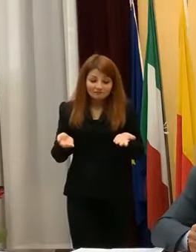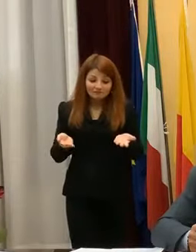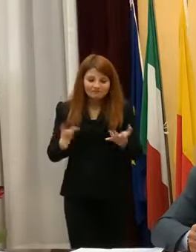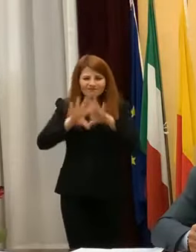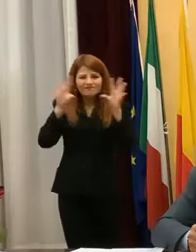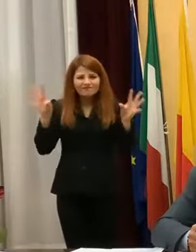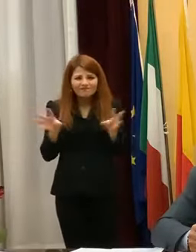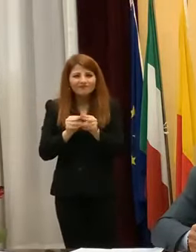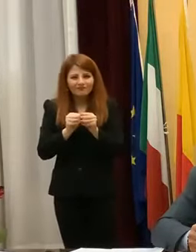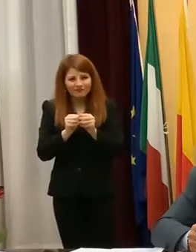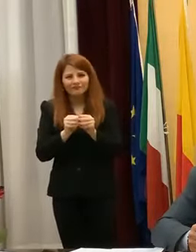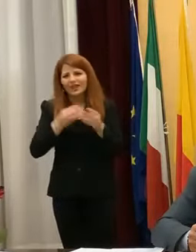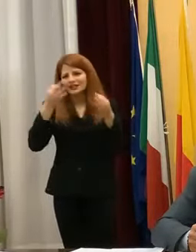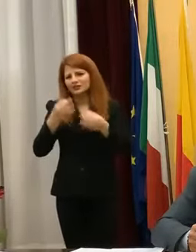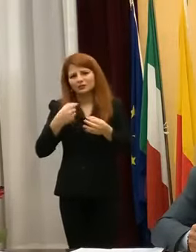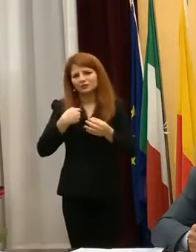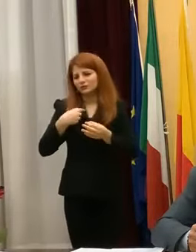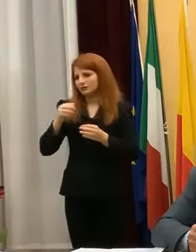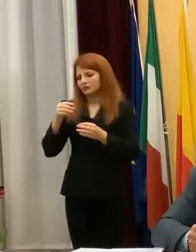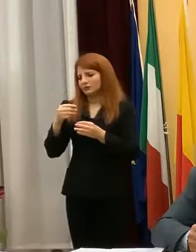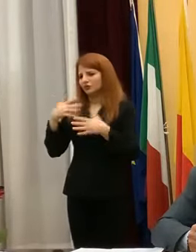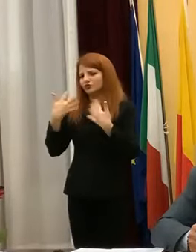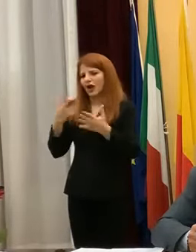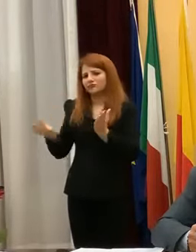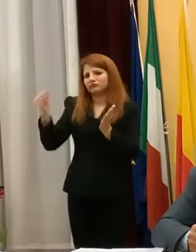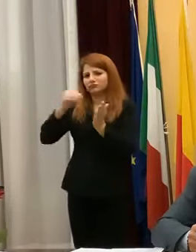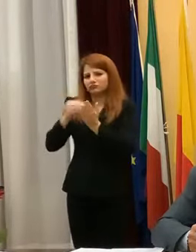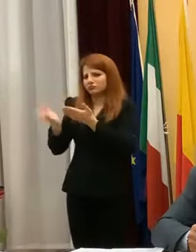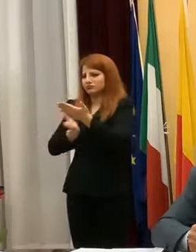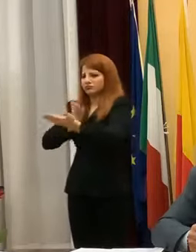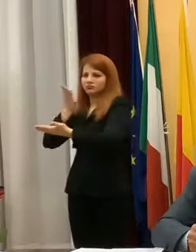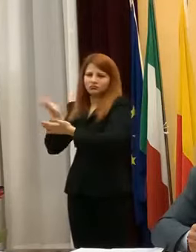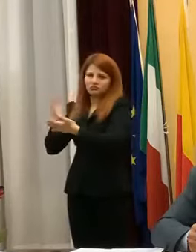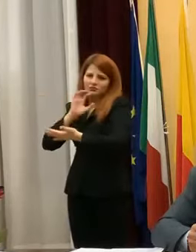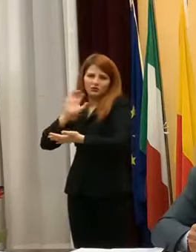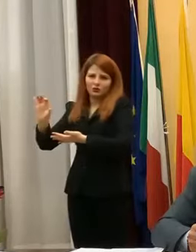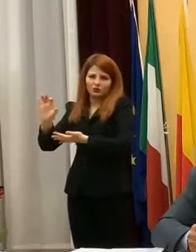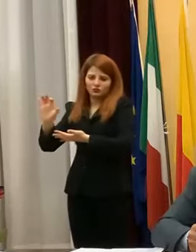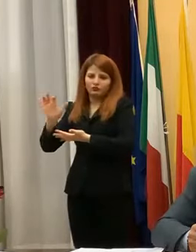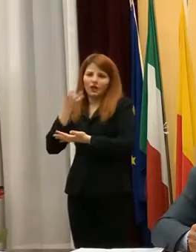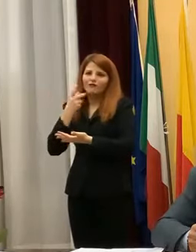chiederemo spiegazioni ora nel nostro esposto. Certo,